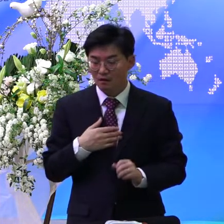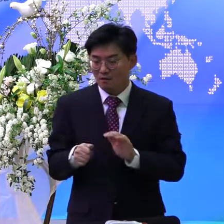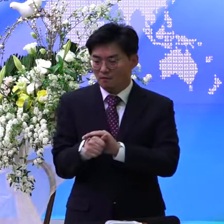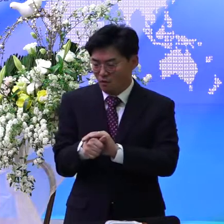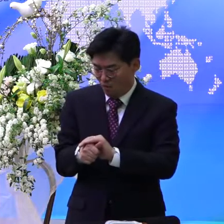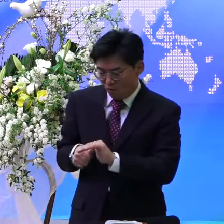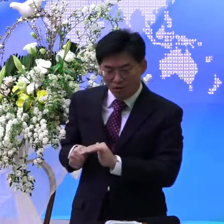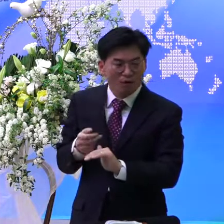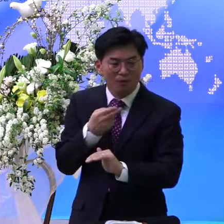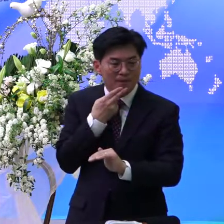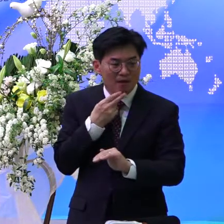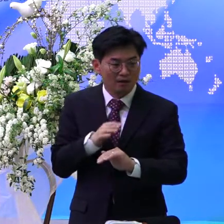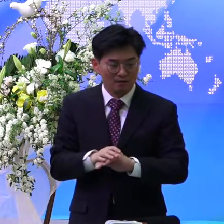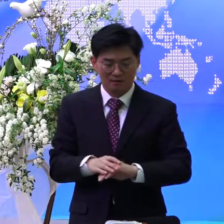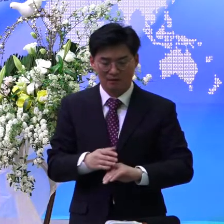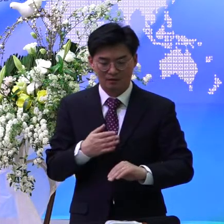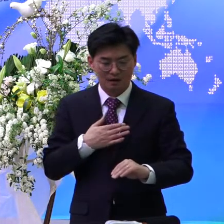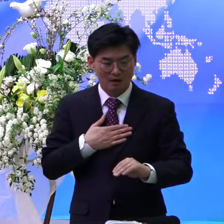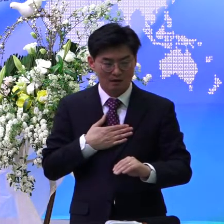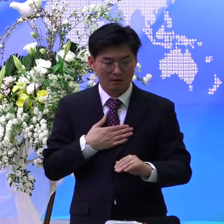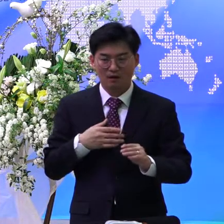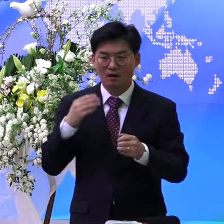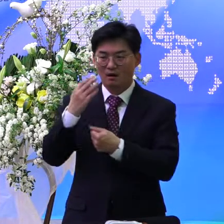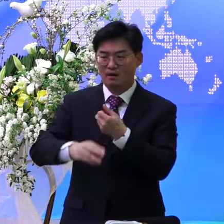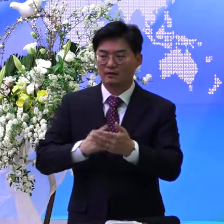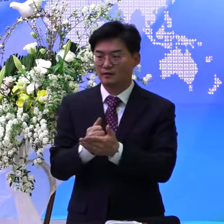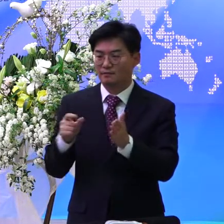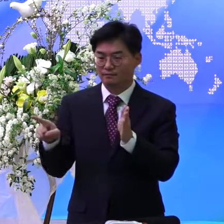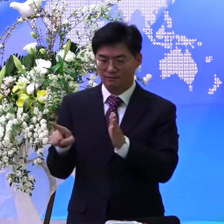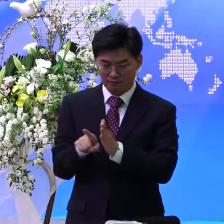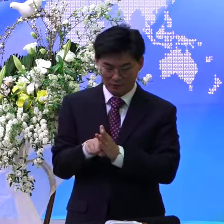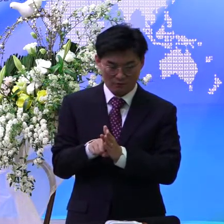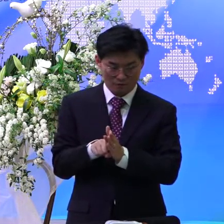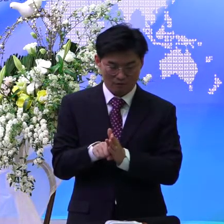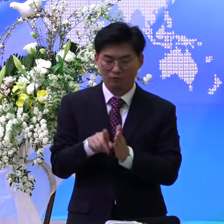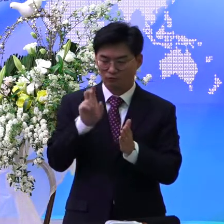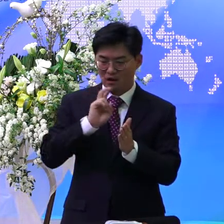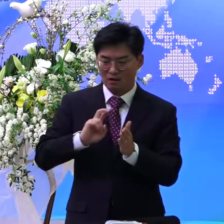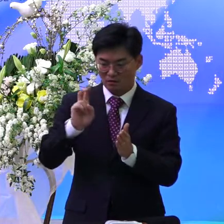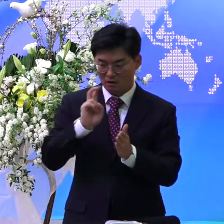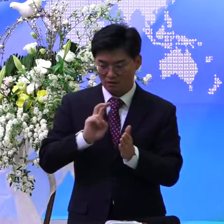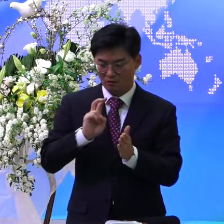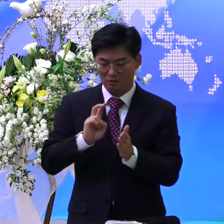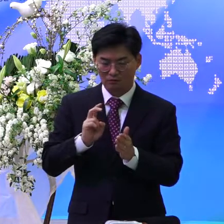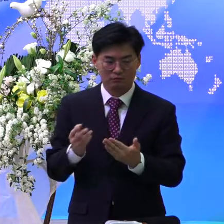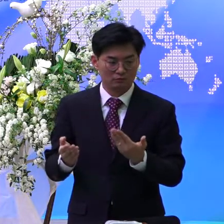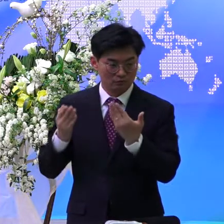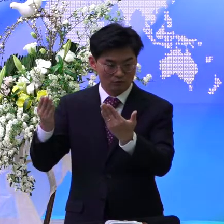하나님께 찬양하고 감사하면서 나아가게 했던 여호사밧 왕이 그랬습니다.